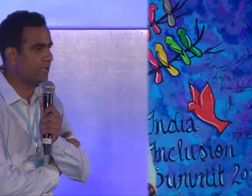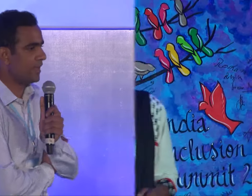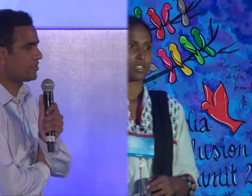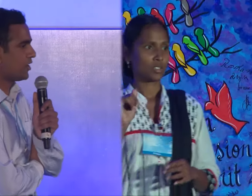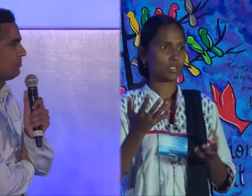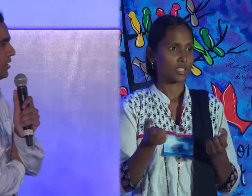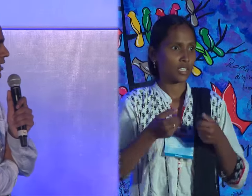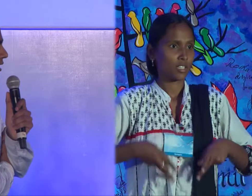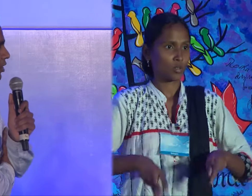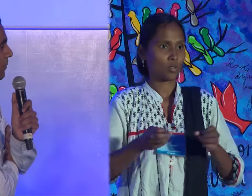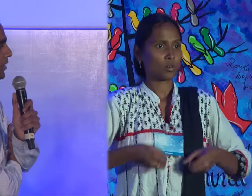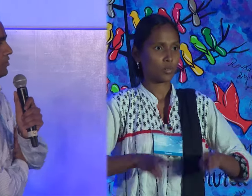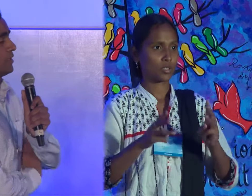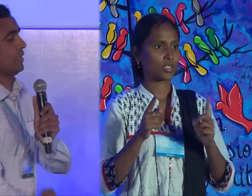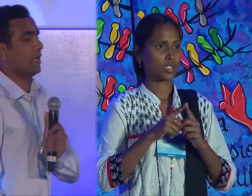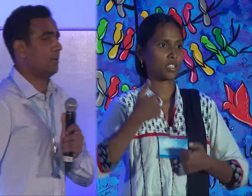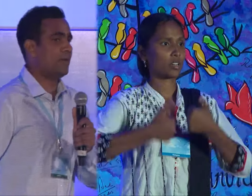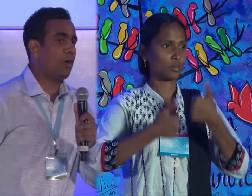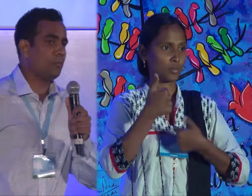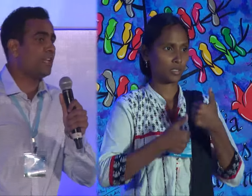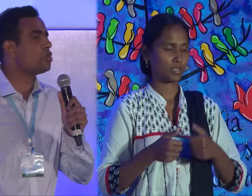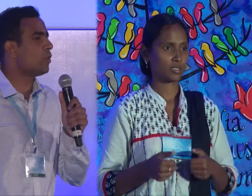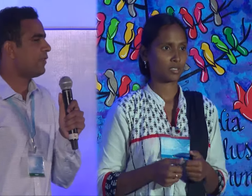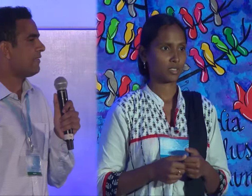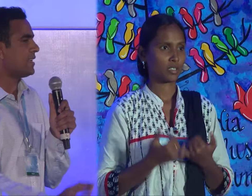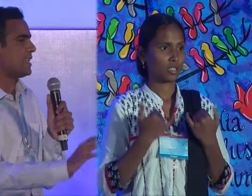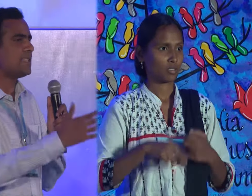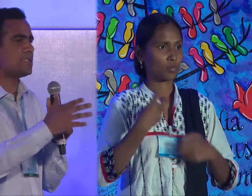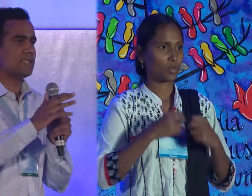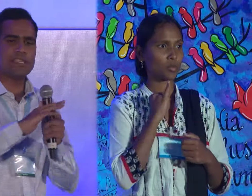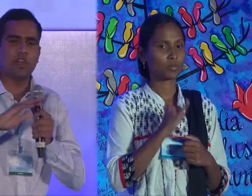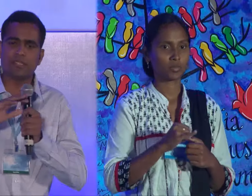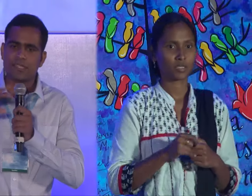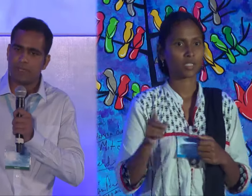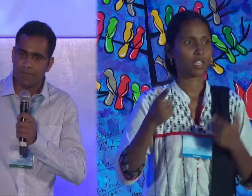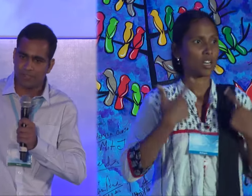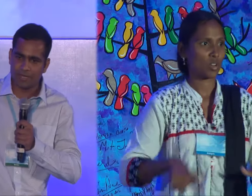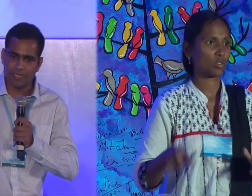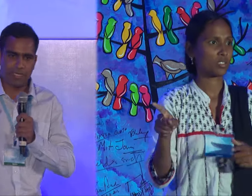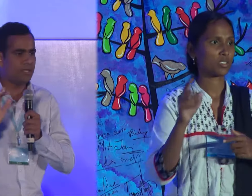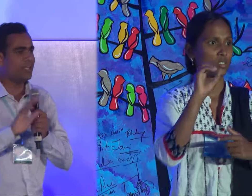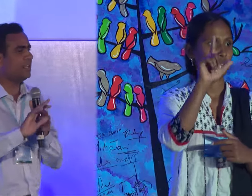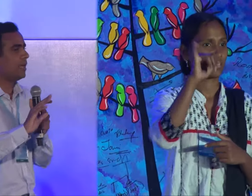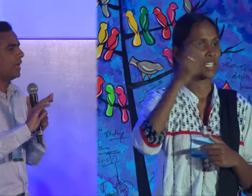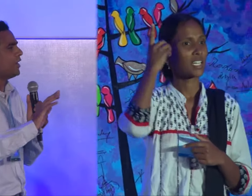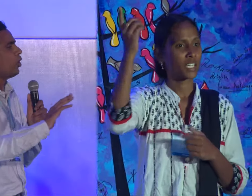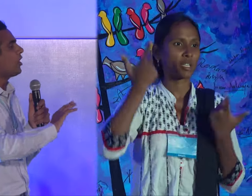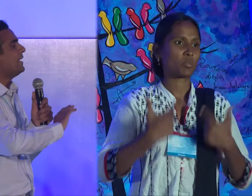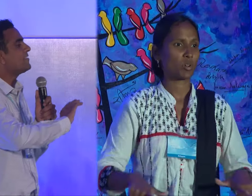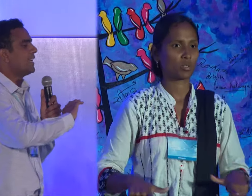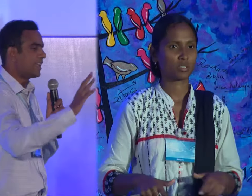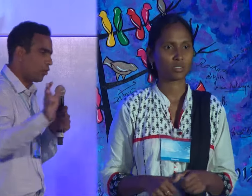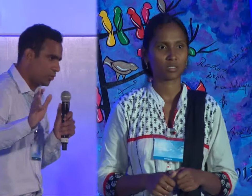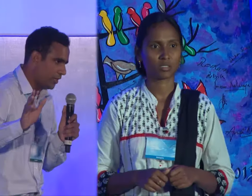opportunity in the mainstream competitions. Now, the issue with Virender is he's lost his Olympic dream. I mean, he no